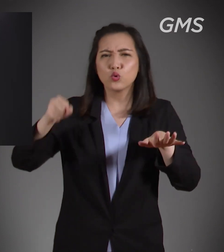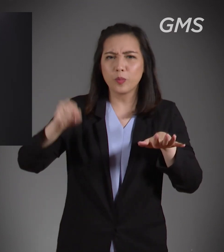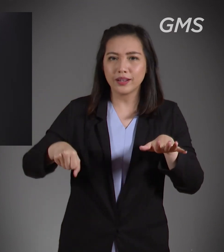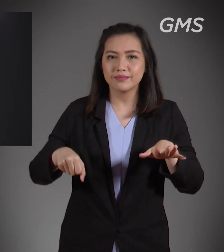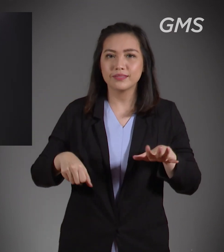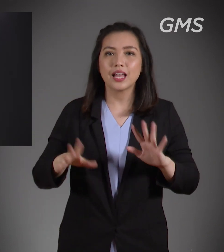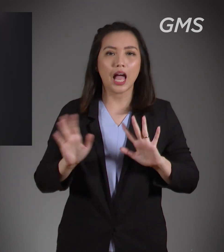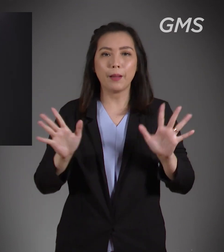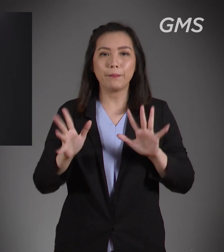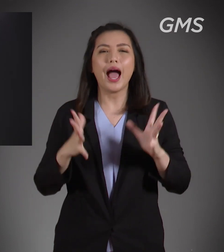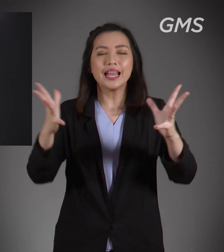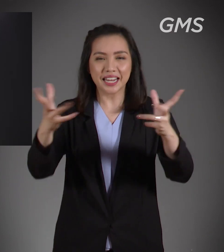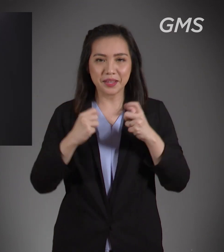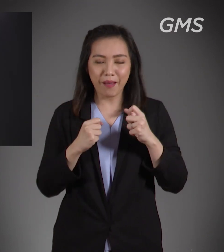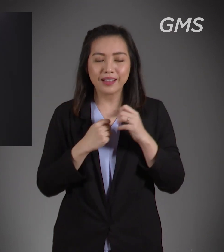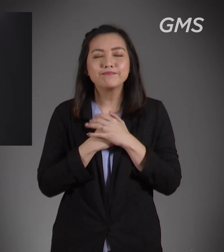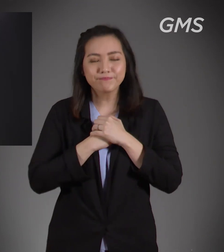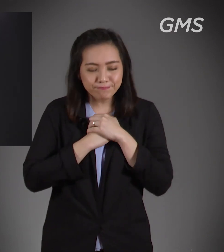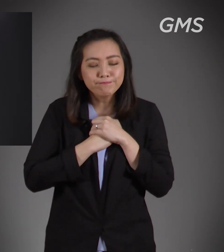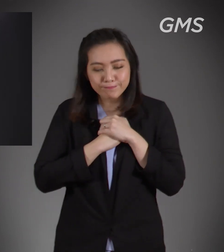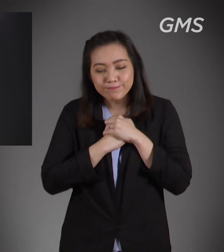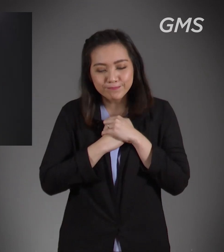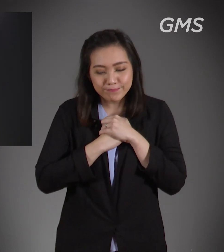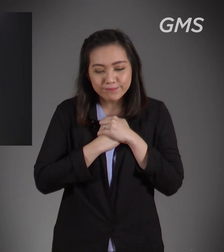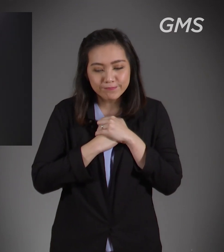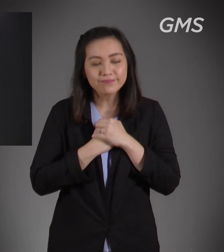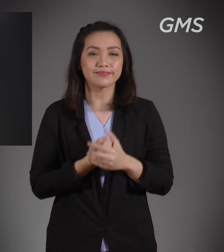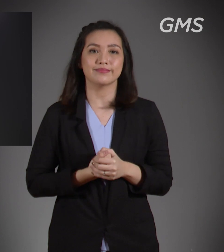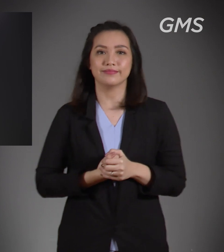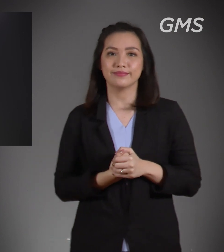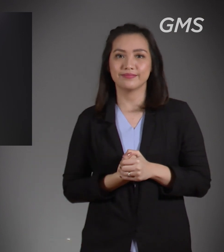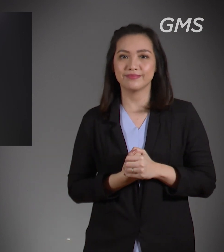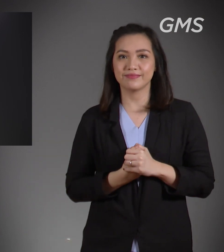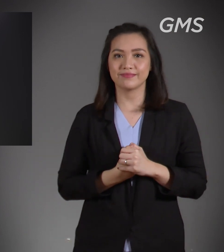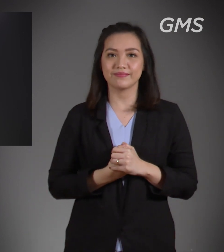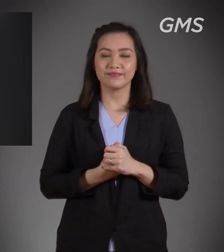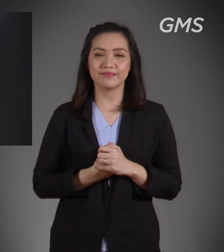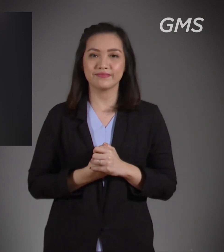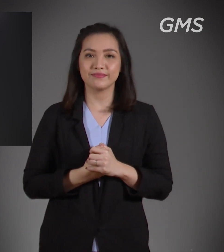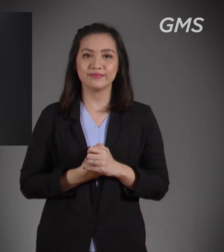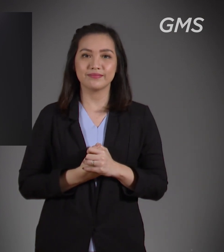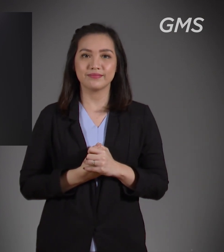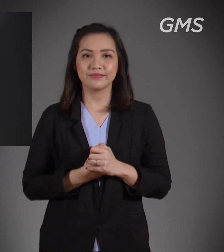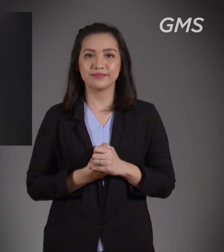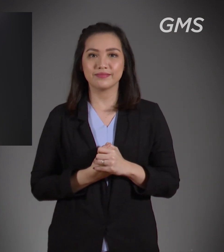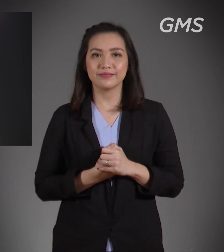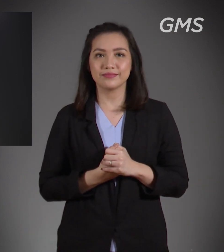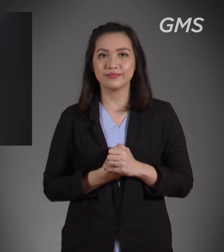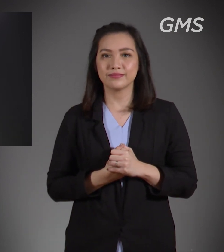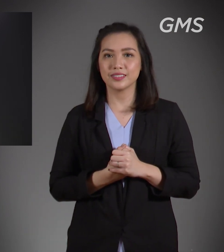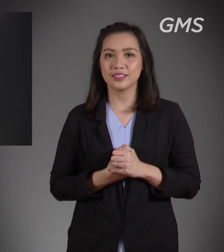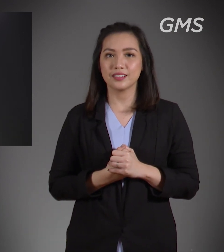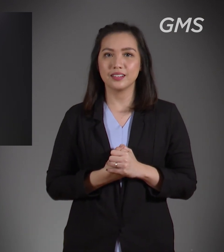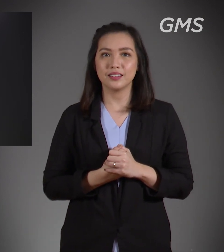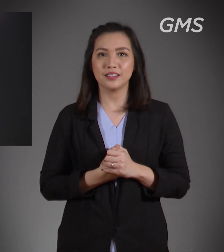ya sudah diam aja. Kalau sampai Tuhan sedang mendidik kita, dengan keras bahkan, the